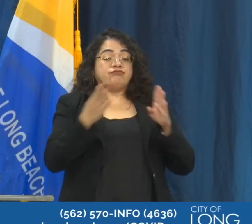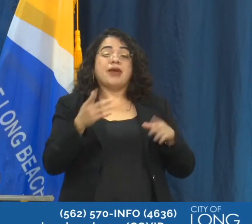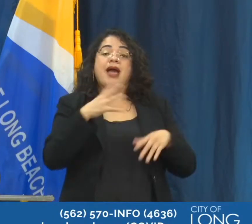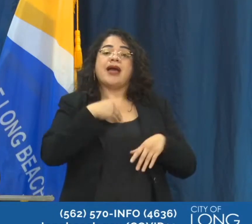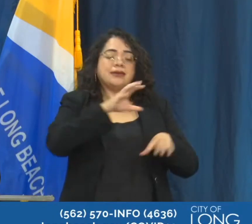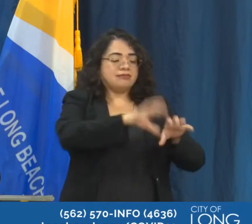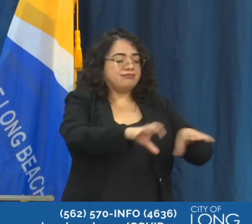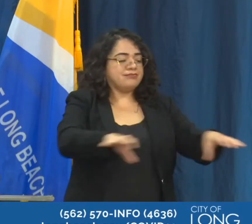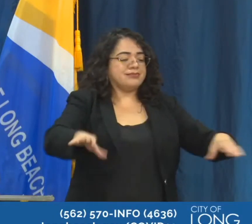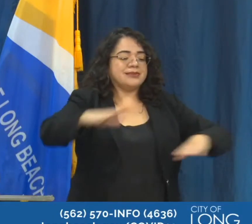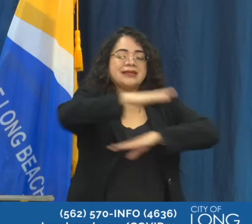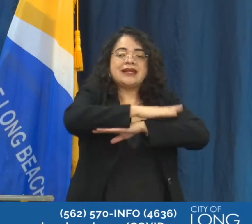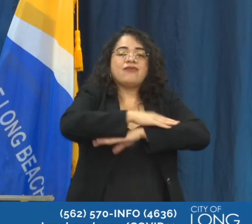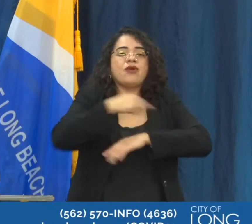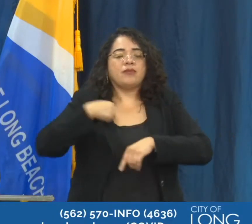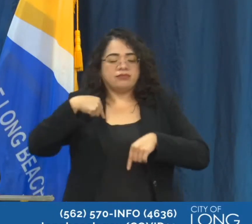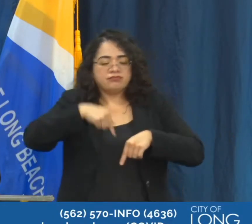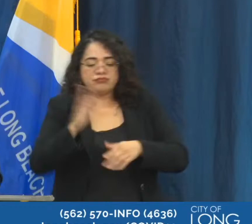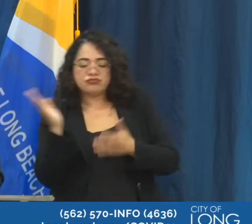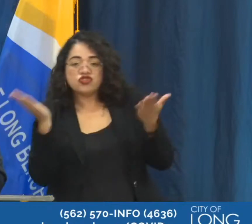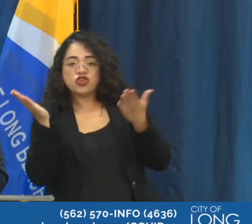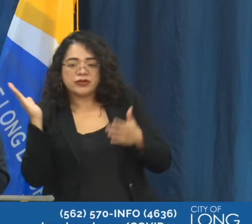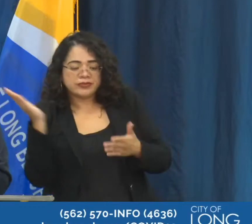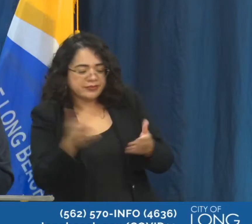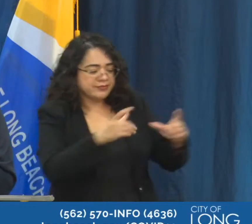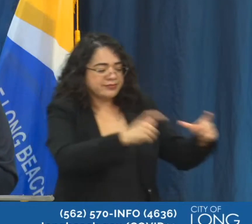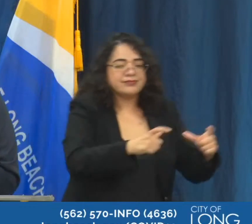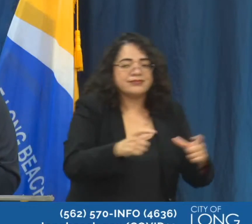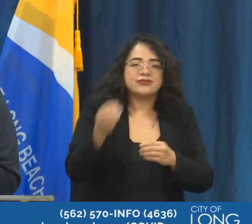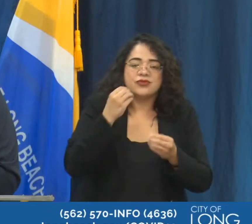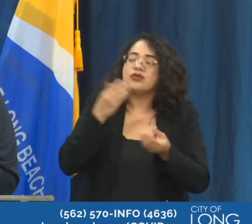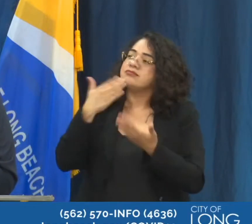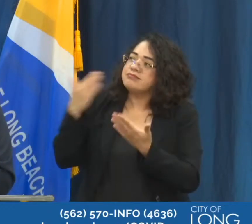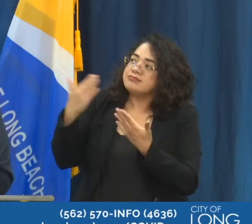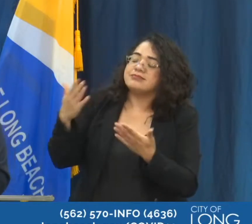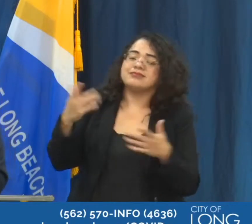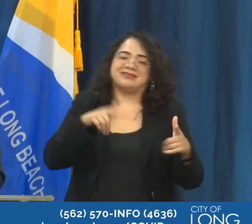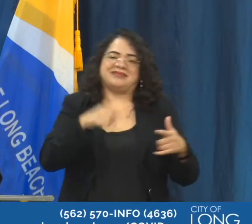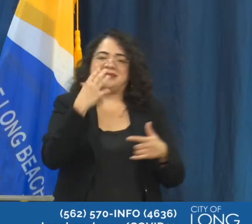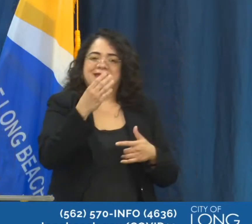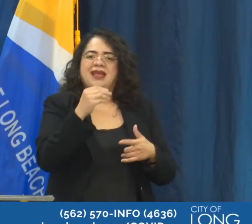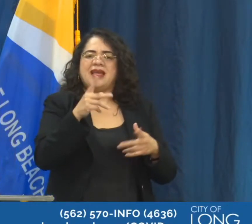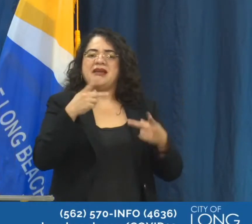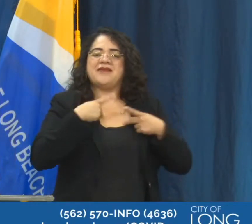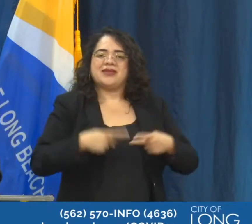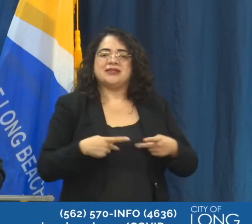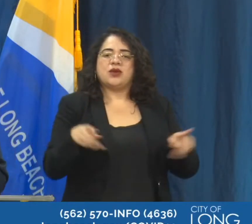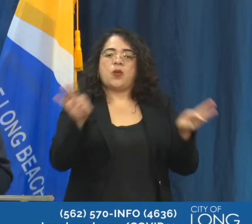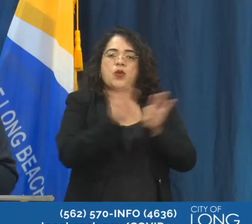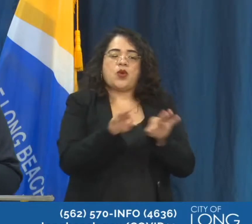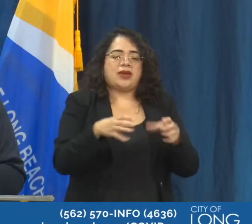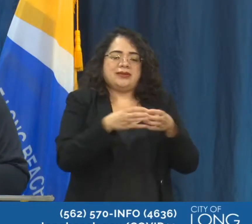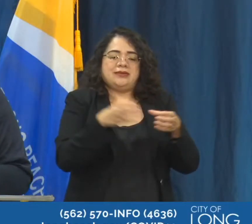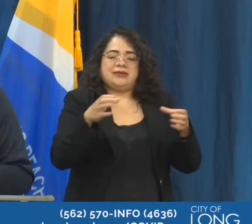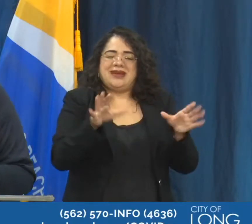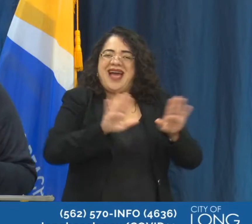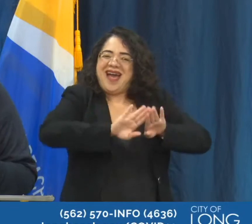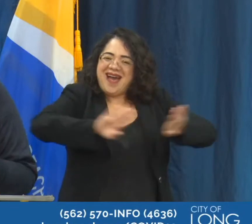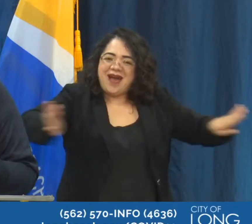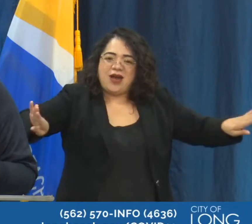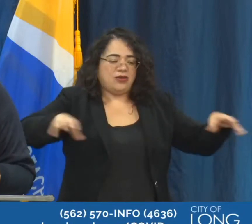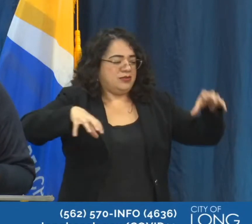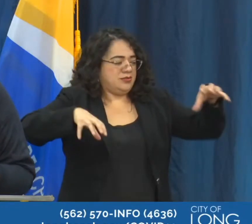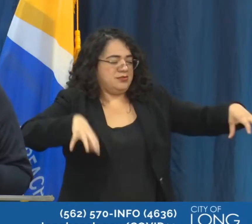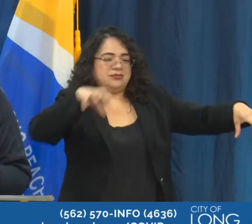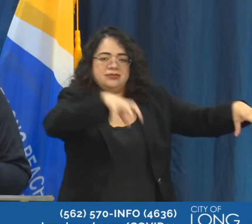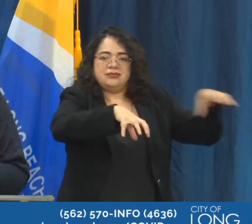los paseos en espacios seguros para actividad es fisica mente alejada so so estamos recibiendo mucha información que